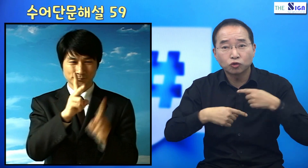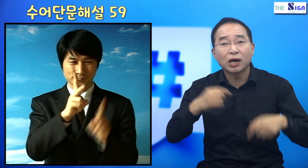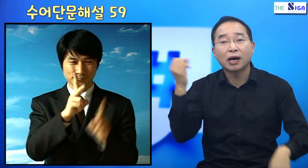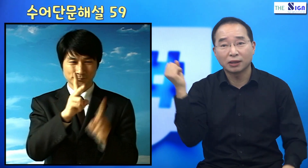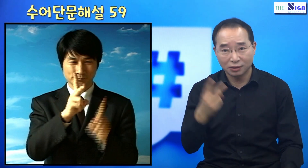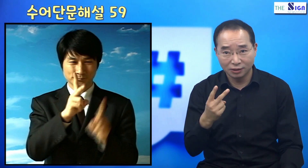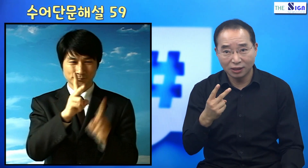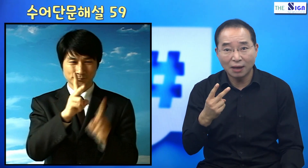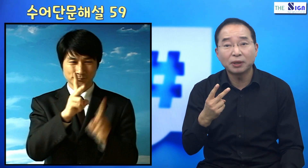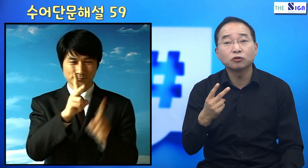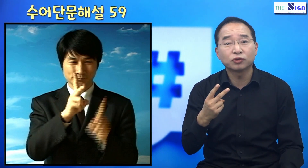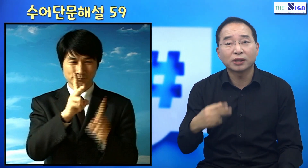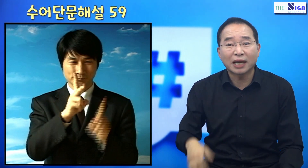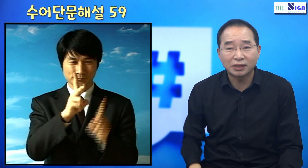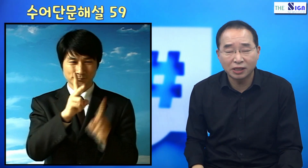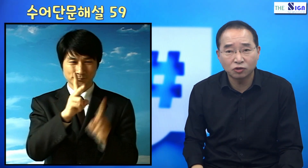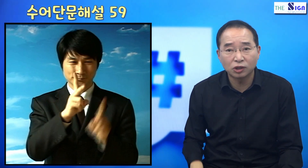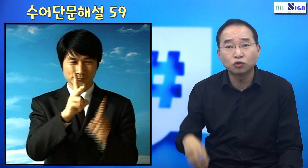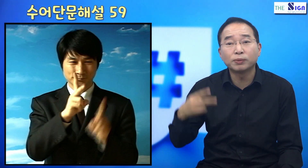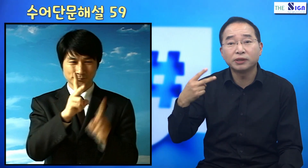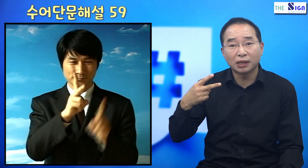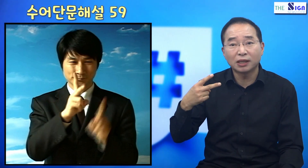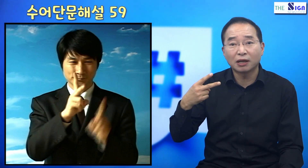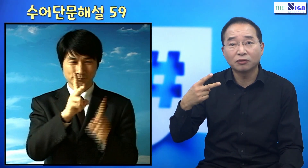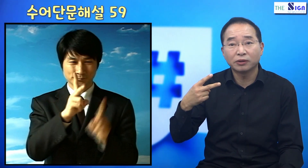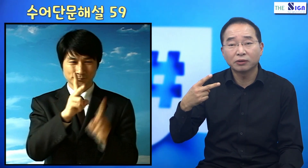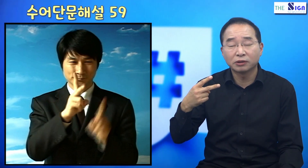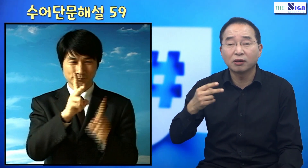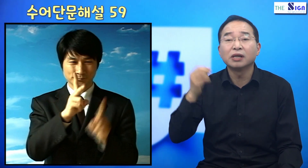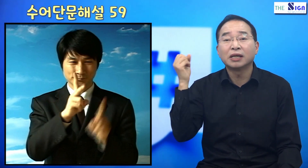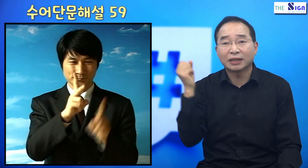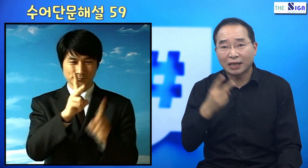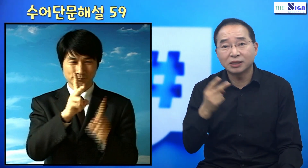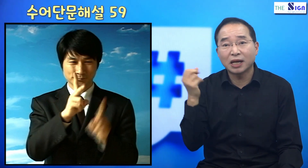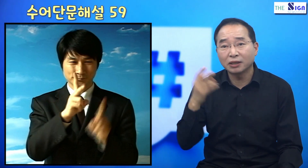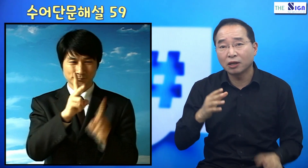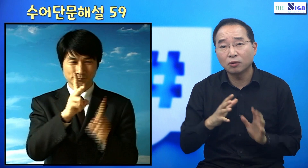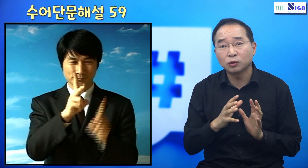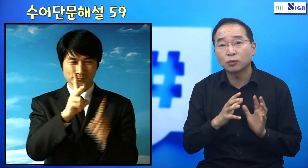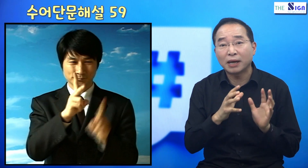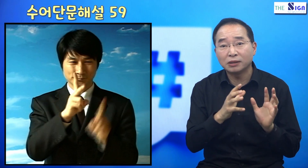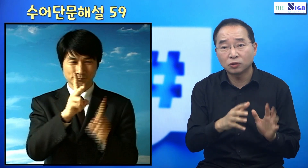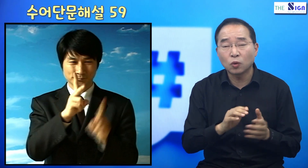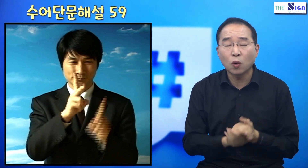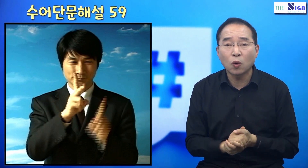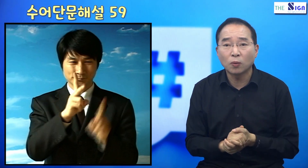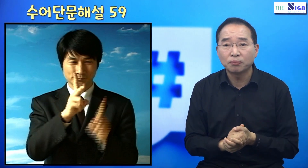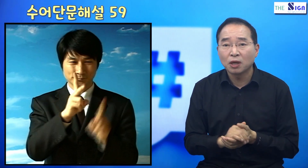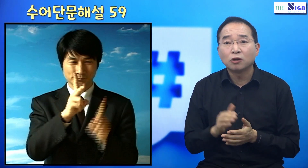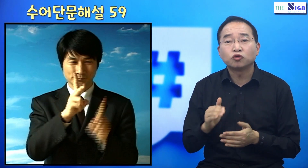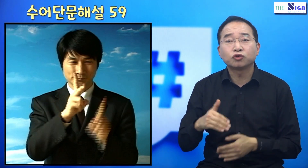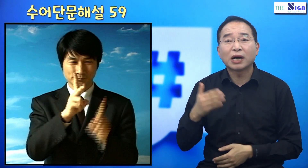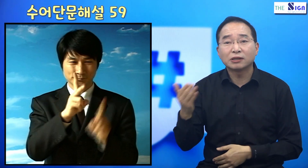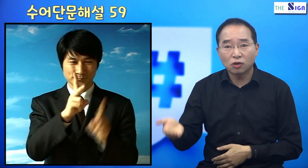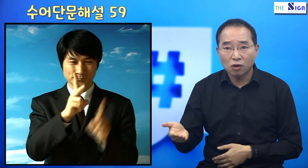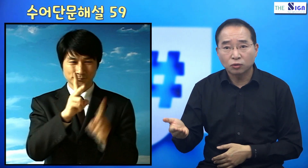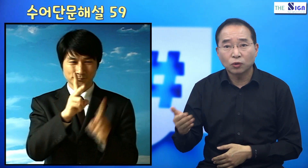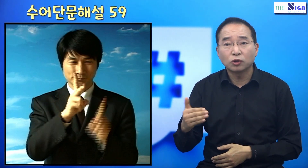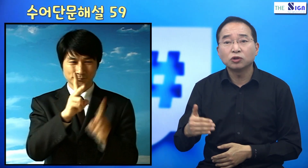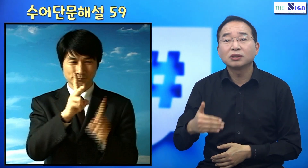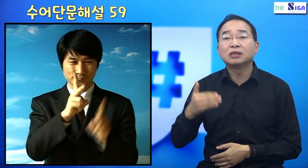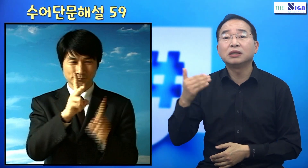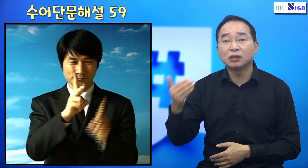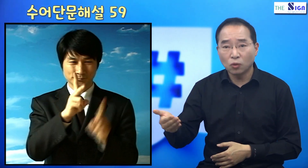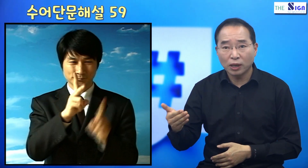해주세요. 수화하면 수화를 다시 해주세요. 두 번째 한다는 거예요. 그래서 다시라는 개념으로 좀 많이 쓰고,